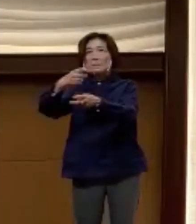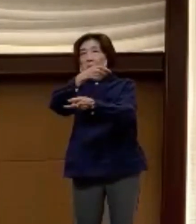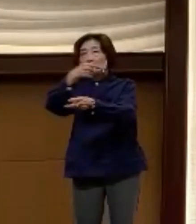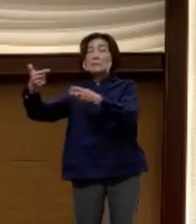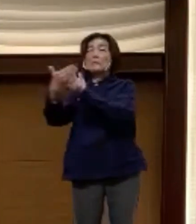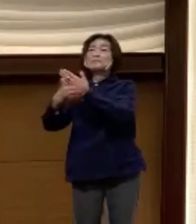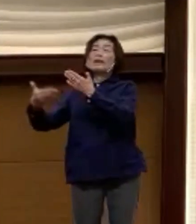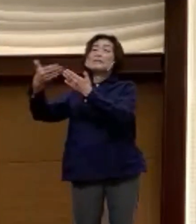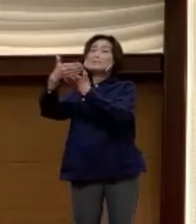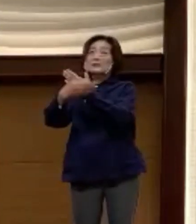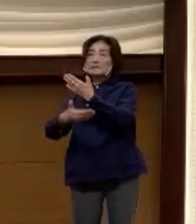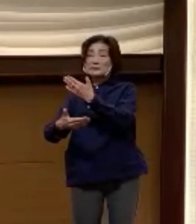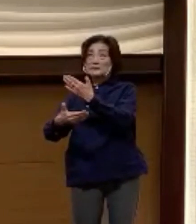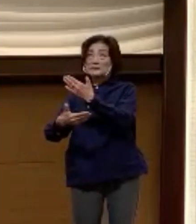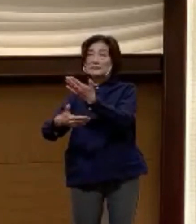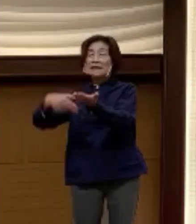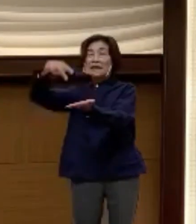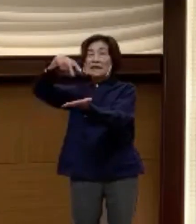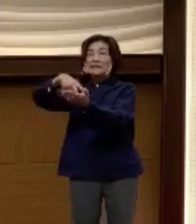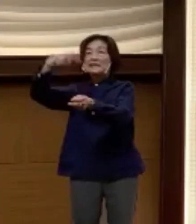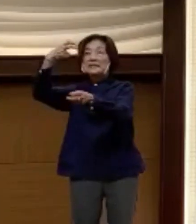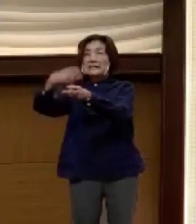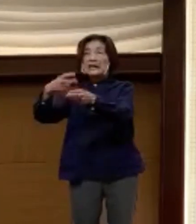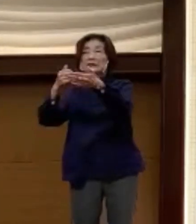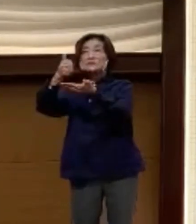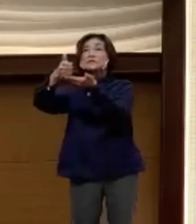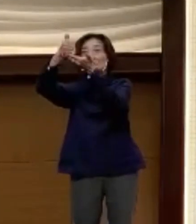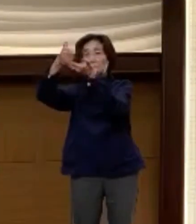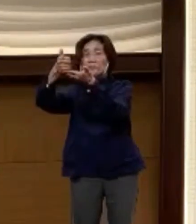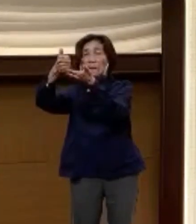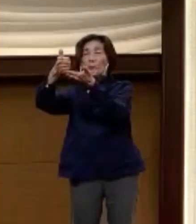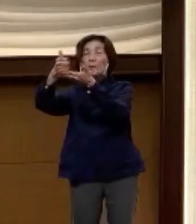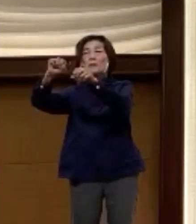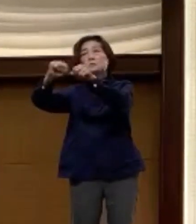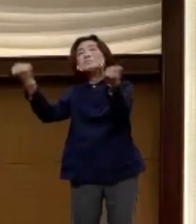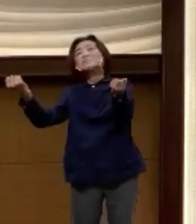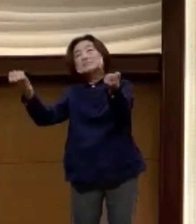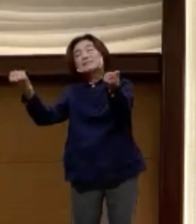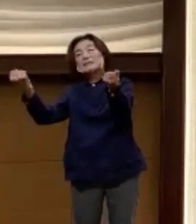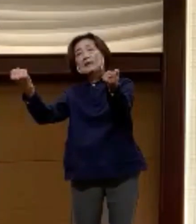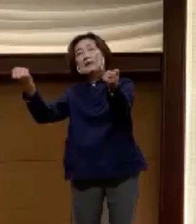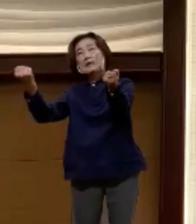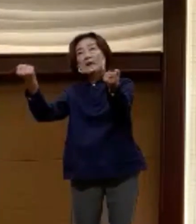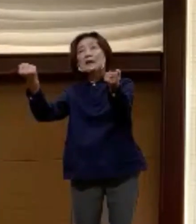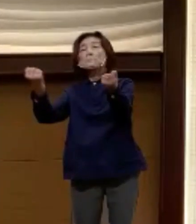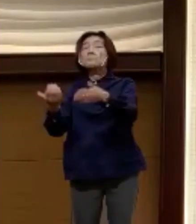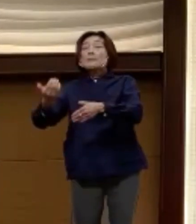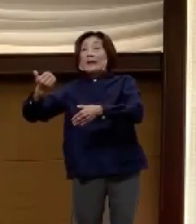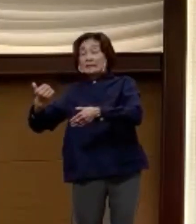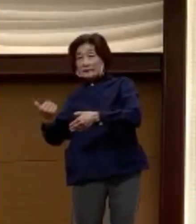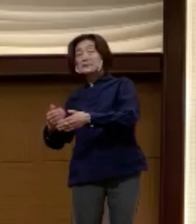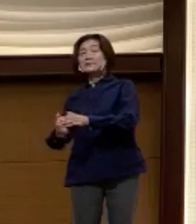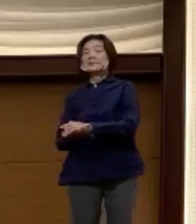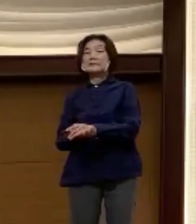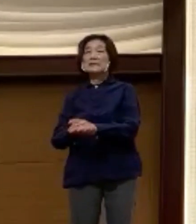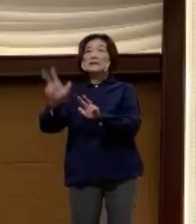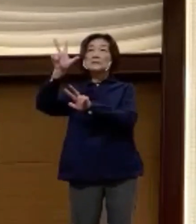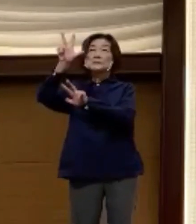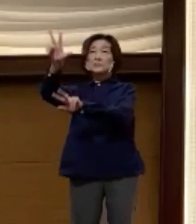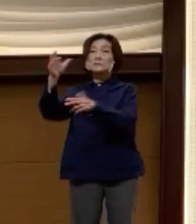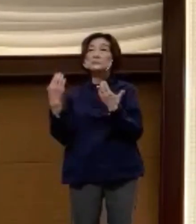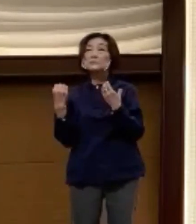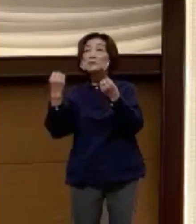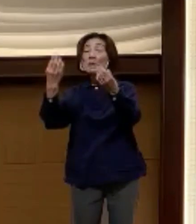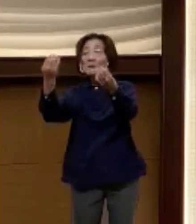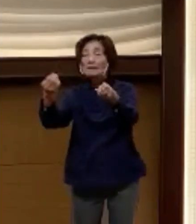だ、立憲主義を踏みにじったあの総裁選の前にちゃんとルール